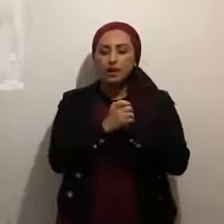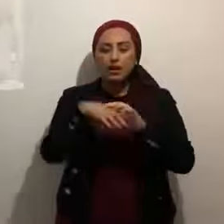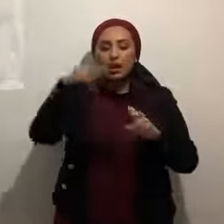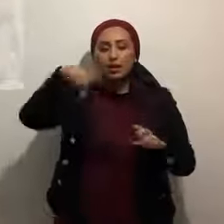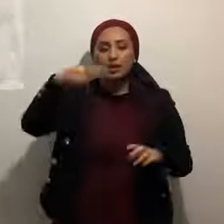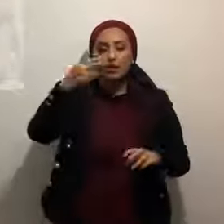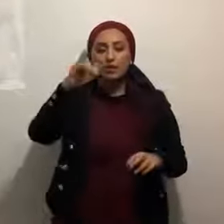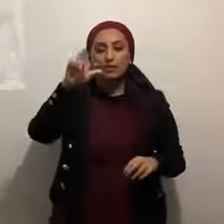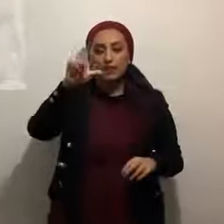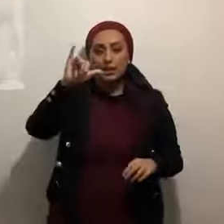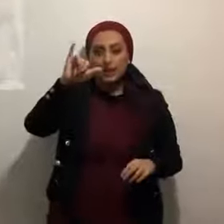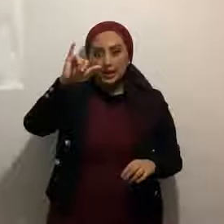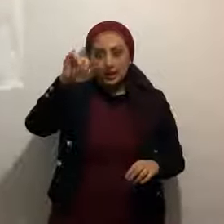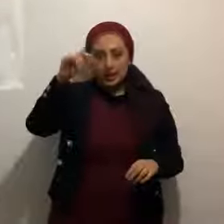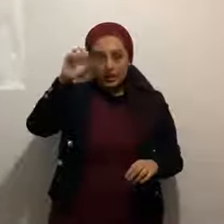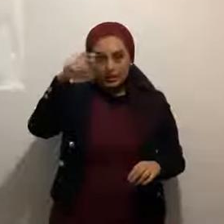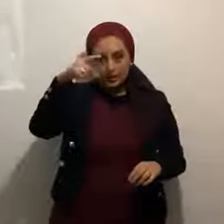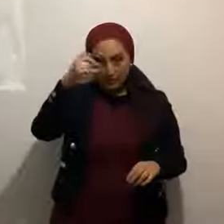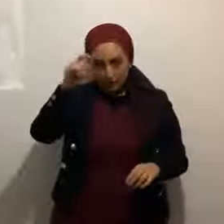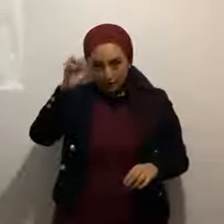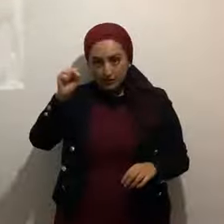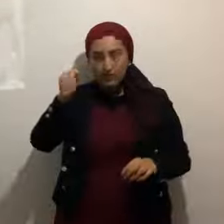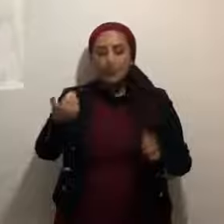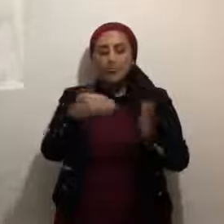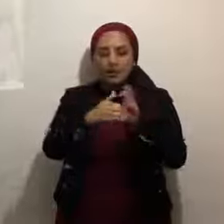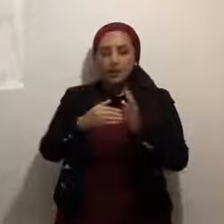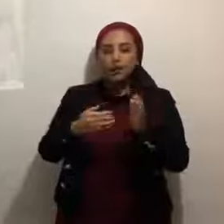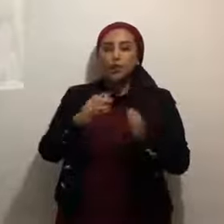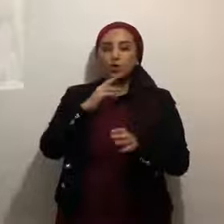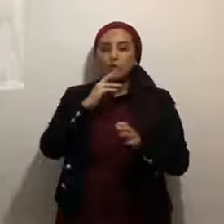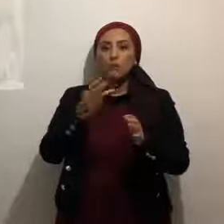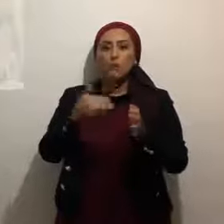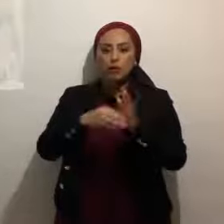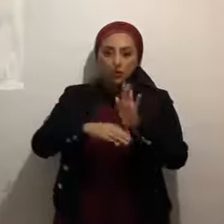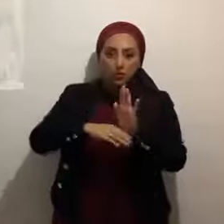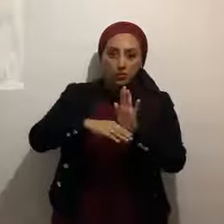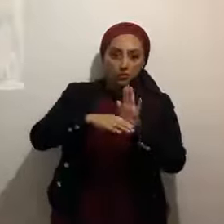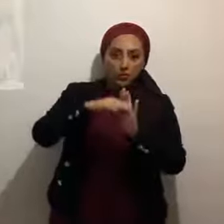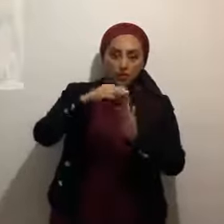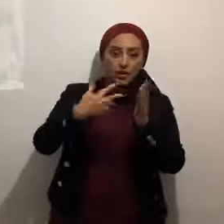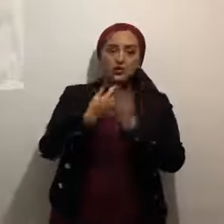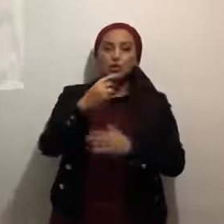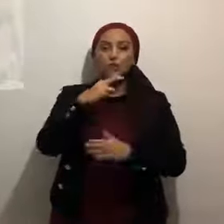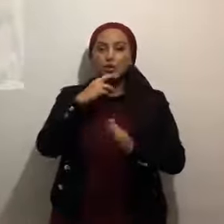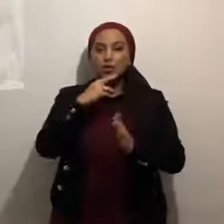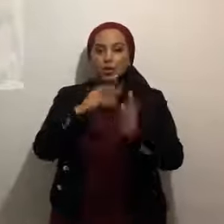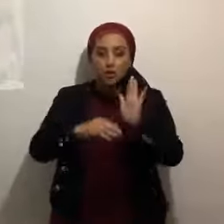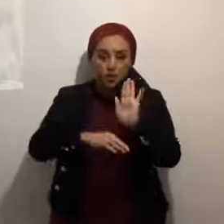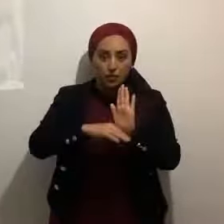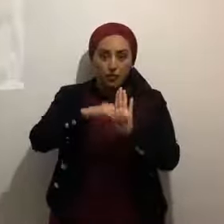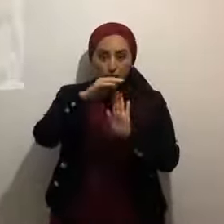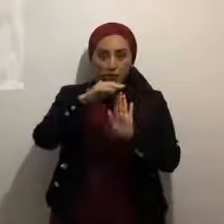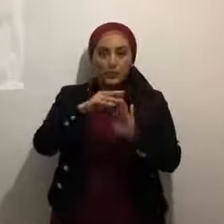filisteos rellenaron los pozos, ya lo vimos, de aguas frescas y corrientes, o